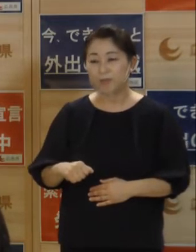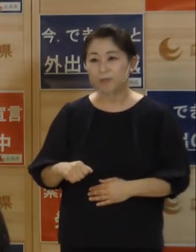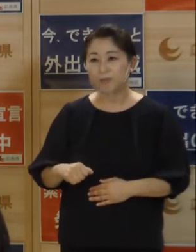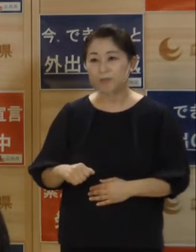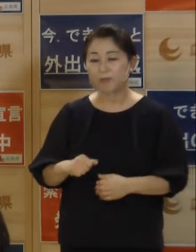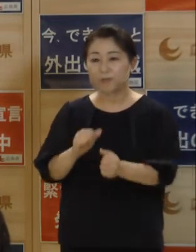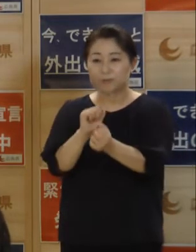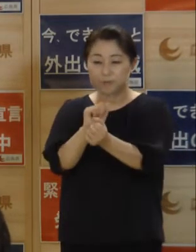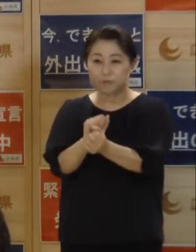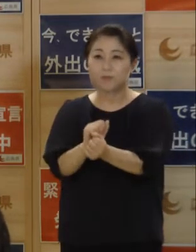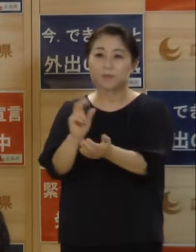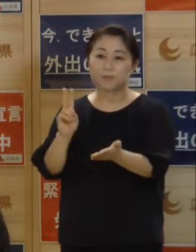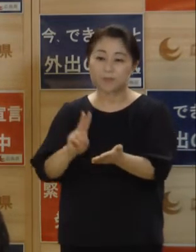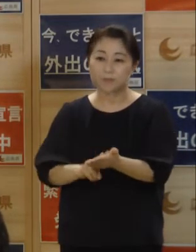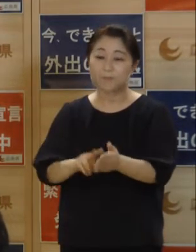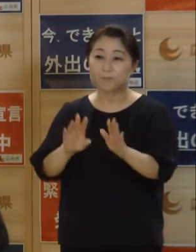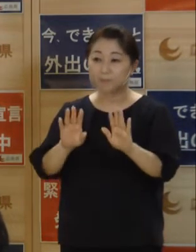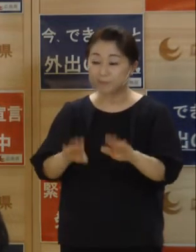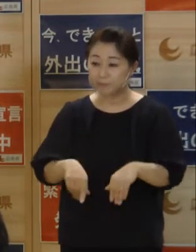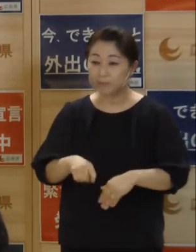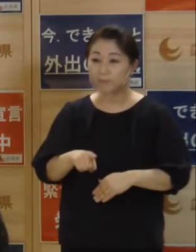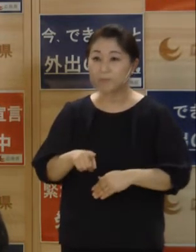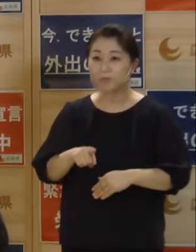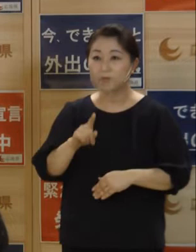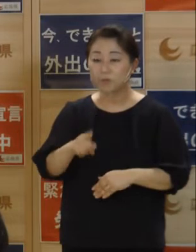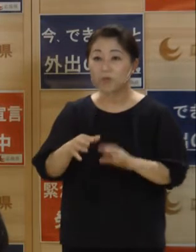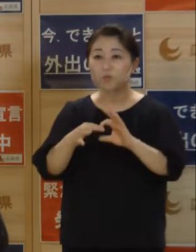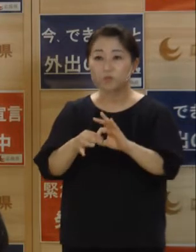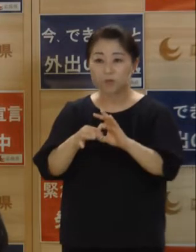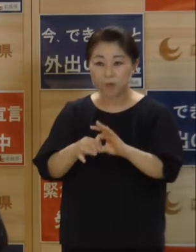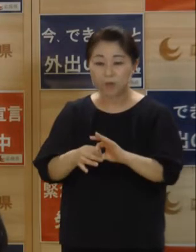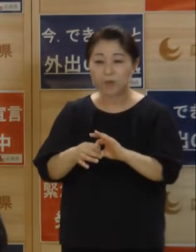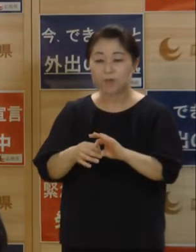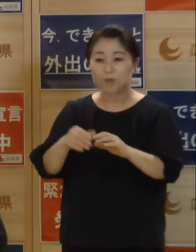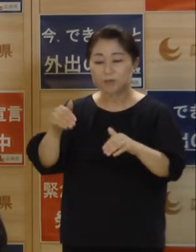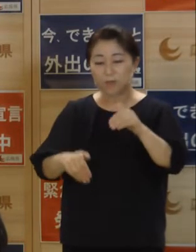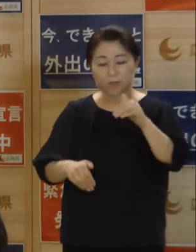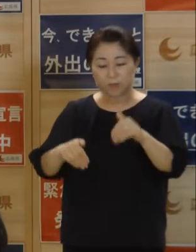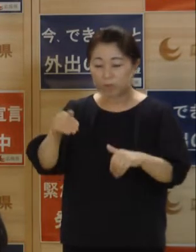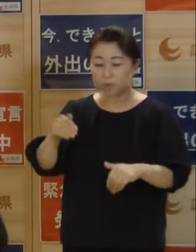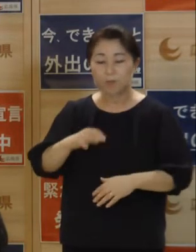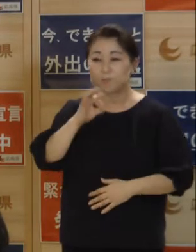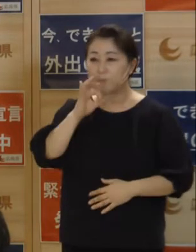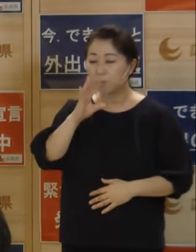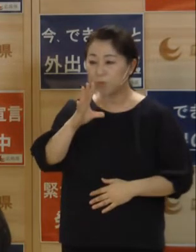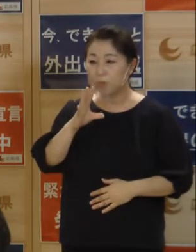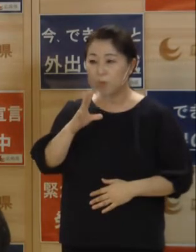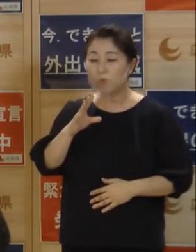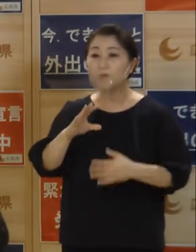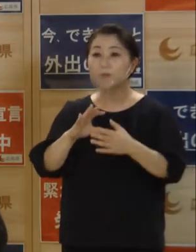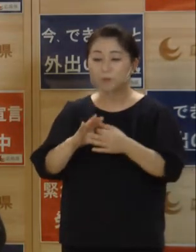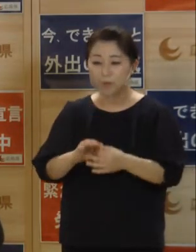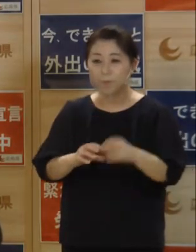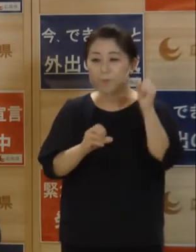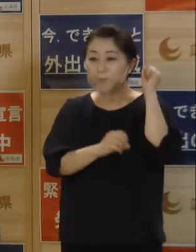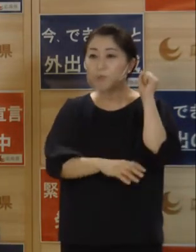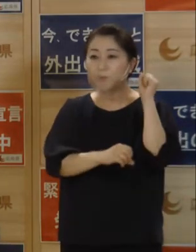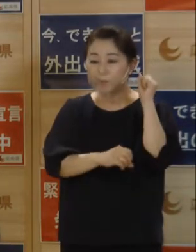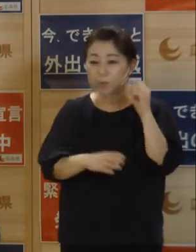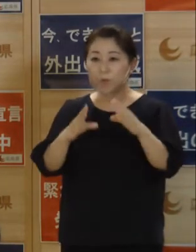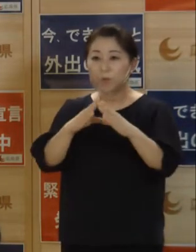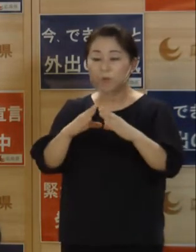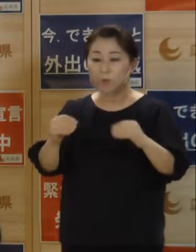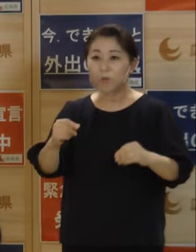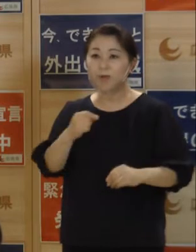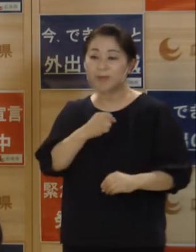ています。でそれについては選挙無効ということになって、そもそも国会議員の身分を持っていなかったということになります